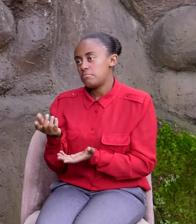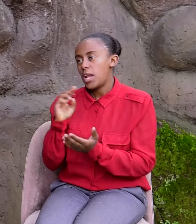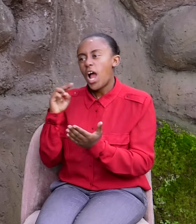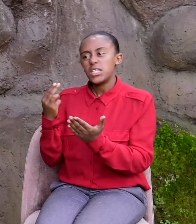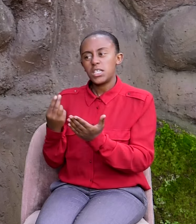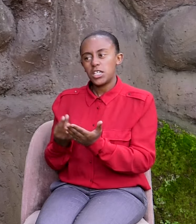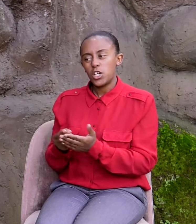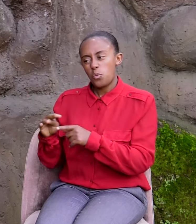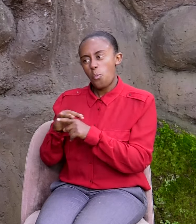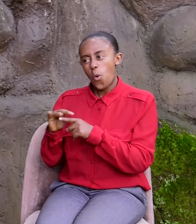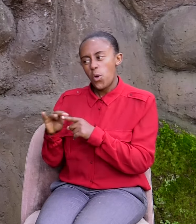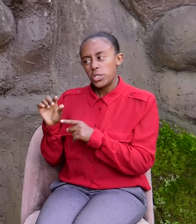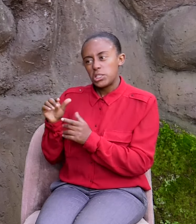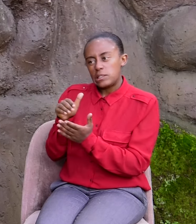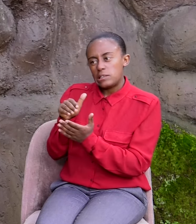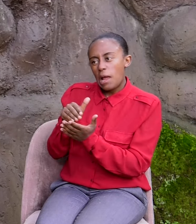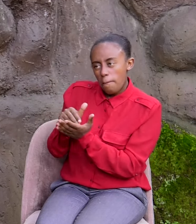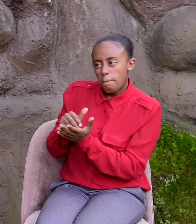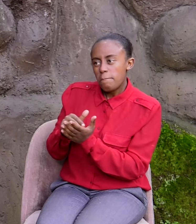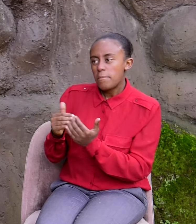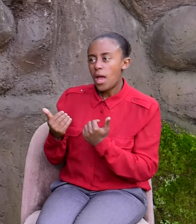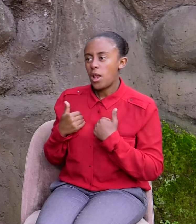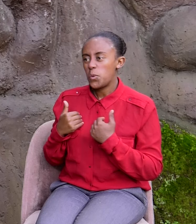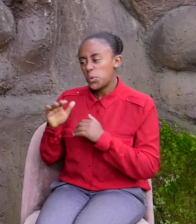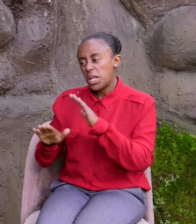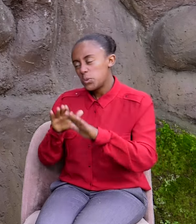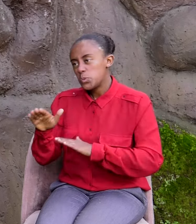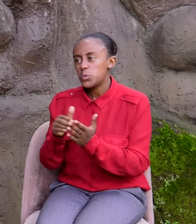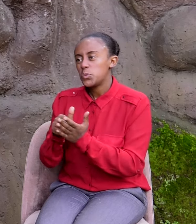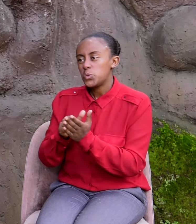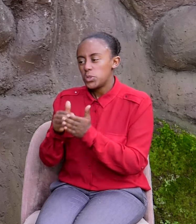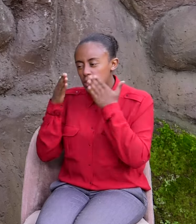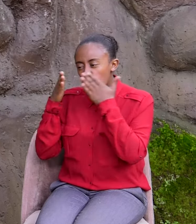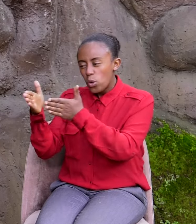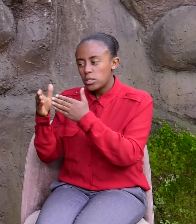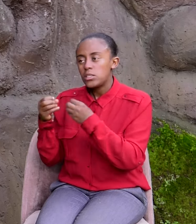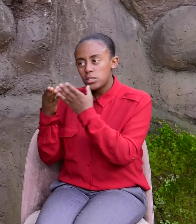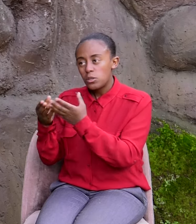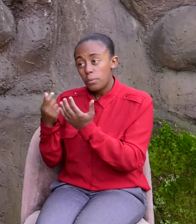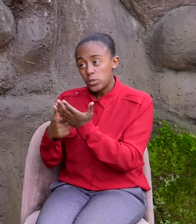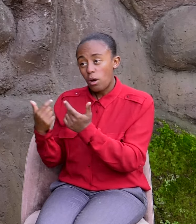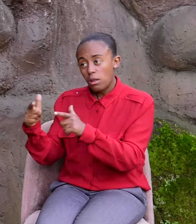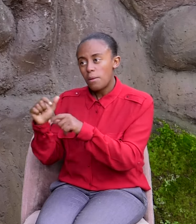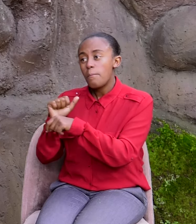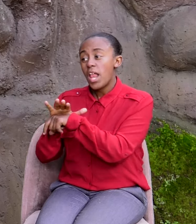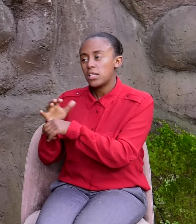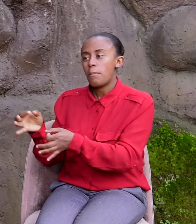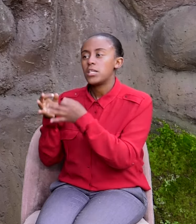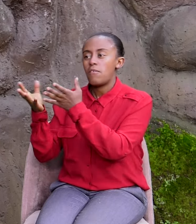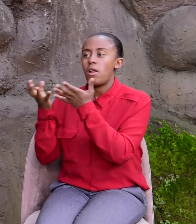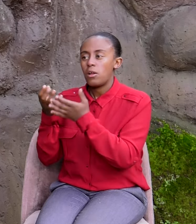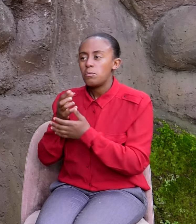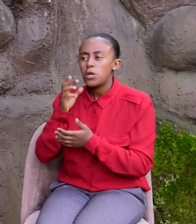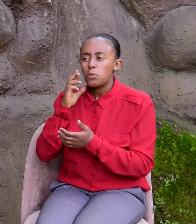ለጋዜጠኝነት ሙያውም ትንሽ ደከም ያለም ስለሆነ የኢትዮጵያ ውስጥ ያለው ሂደት ትኩረት እንዲሰጡት በዚሁ አጋጣሚ መልእክት ማስተላለፍ ፈልጋለሁ።